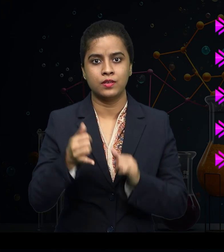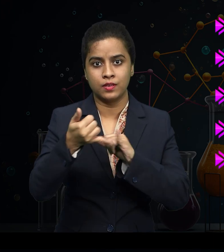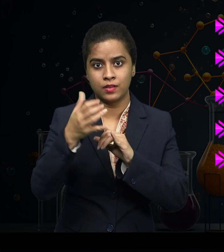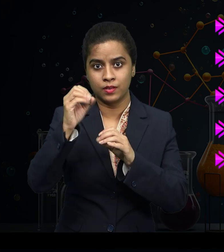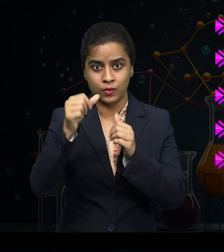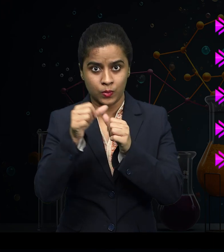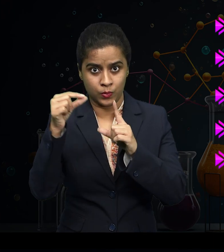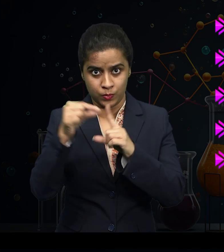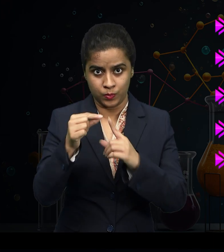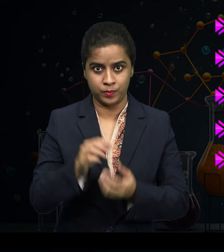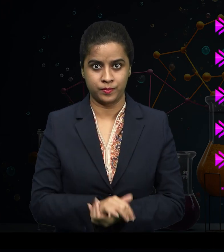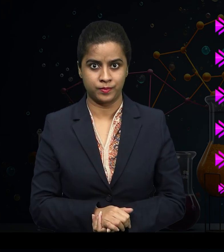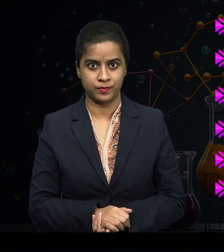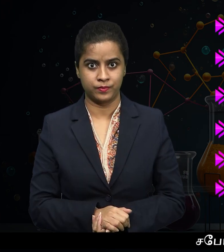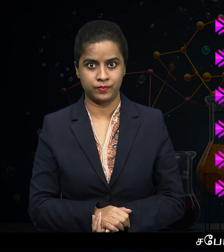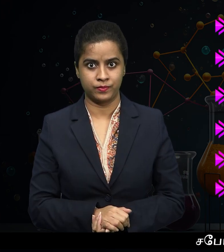சோப்பு,